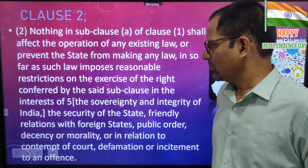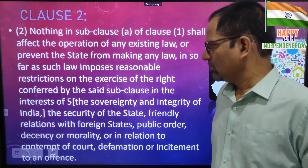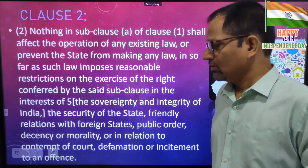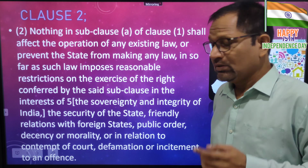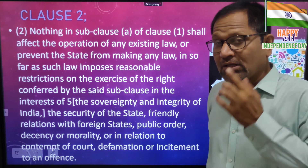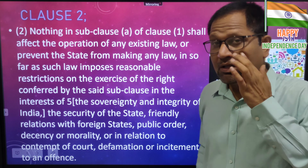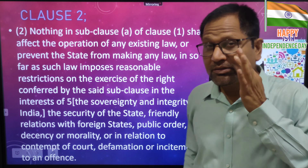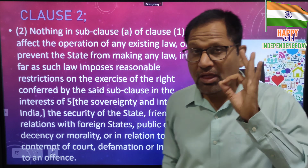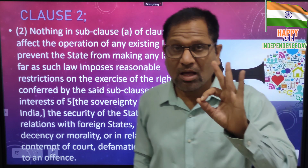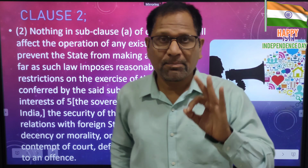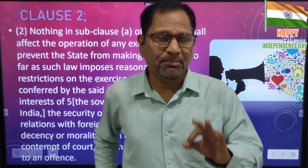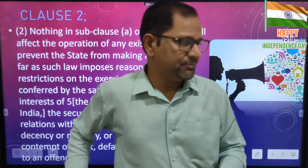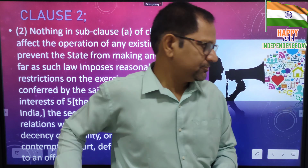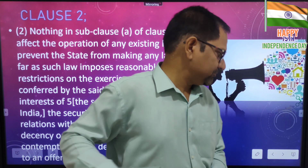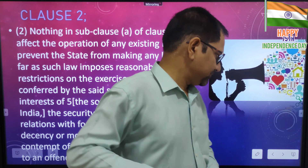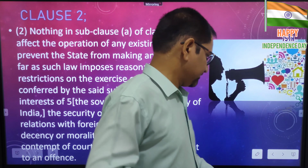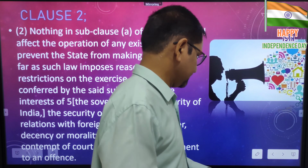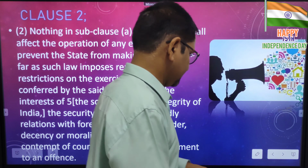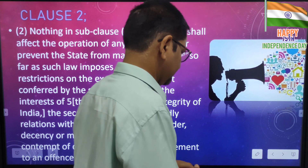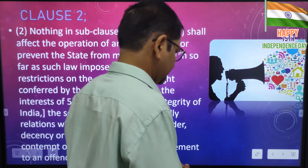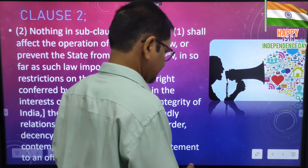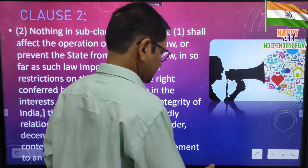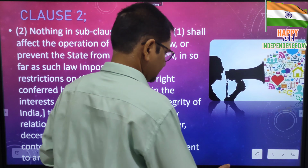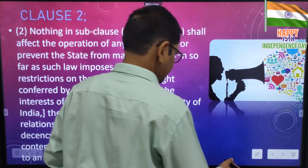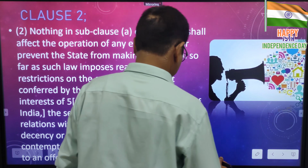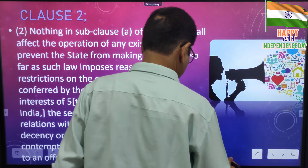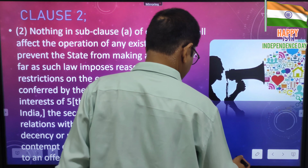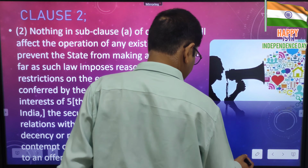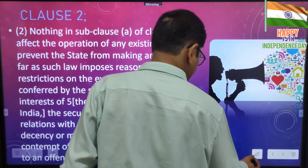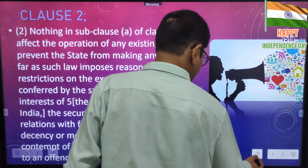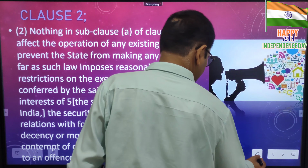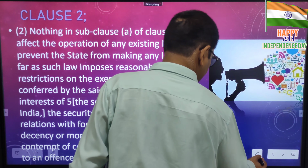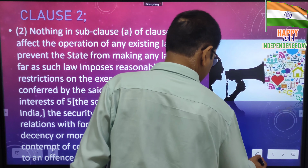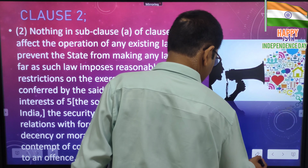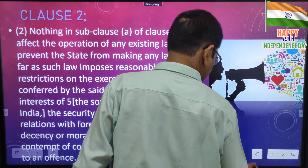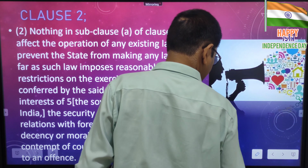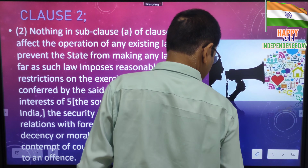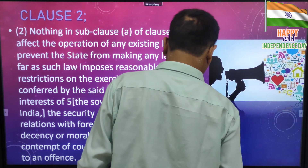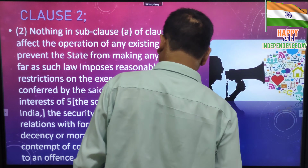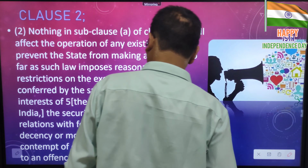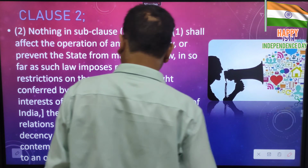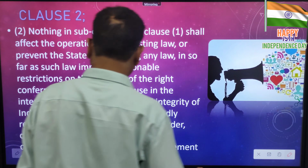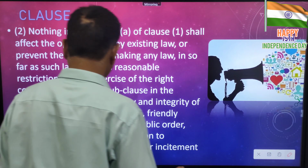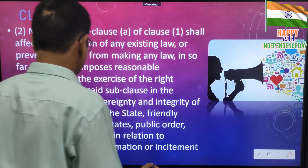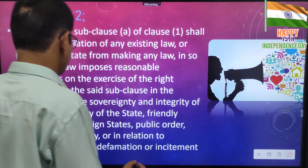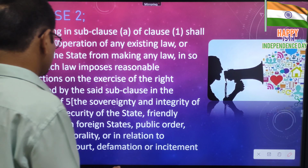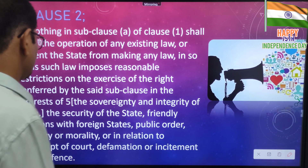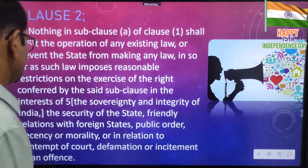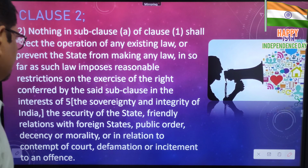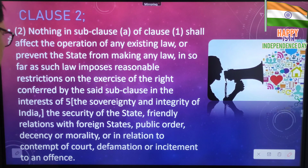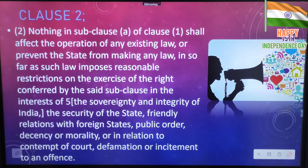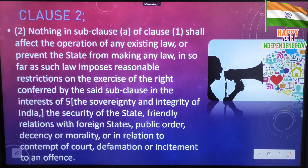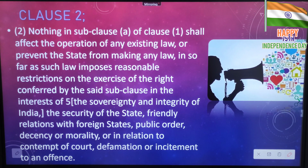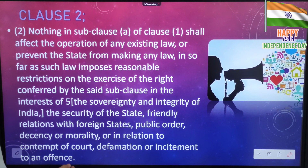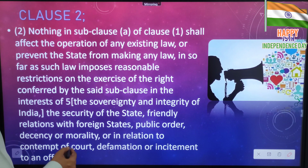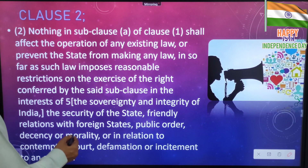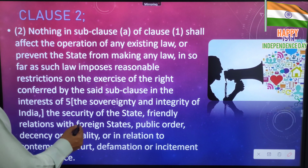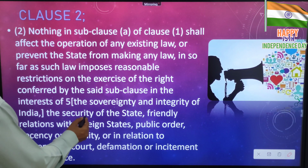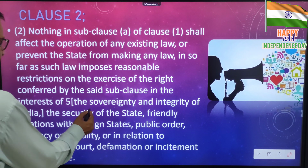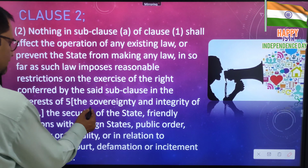वो वहाँ पर आप ये नहीं कह सकते कि हमारी मौलिक अधिकार हैं सब हम ये करेंगे। कुछ चीज़ों को इसमें एग्जम्पशन